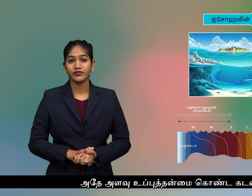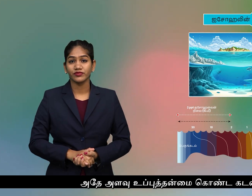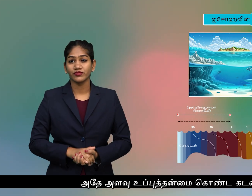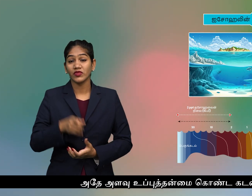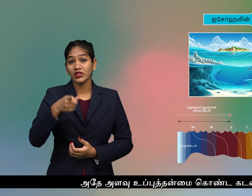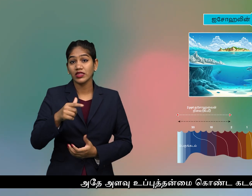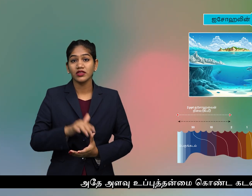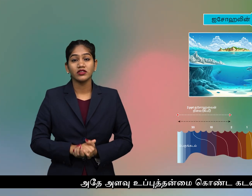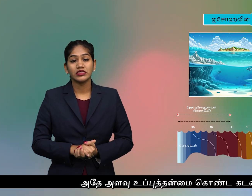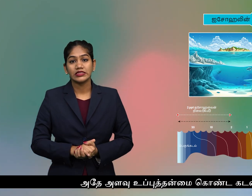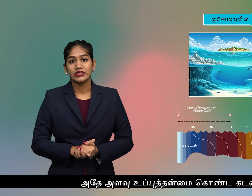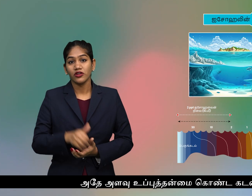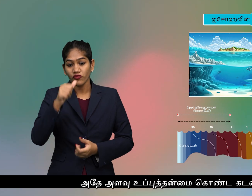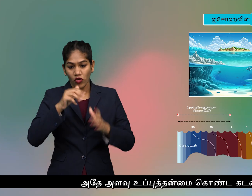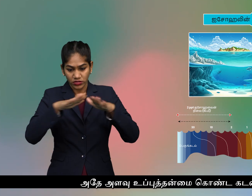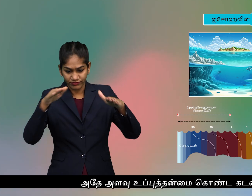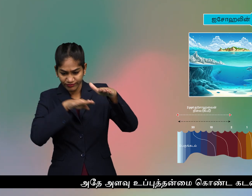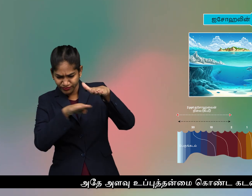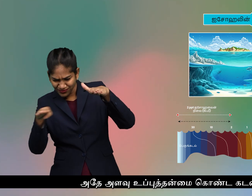அதே அளவு உப்புத்தன்மை கொண்ட கடலில் உள்ள